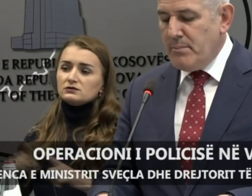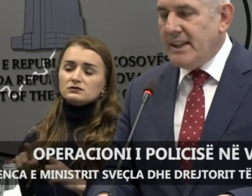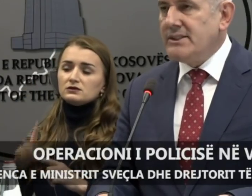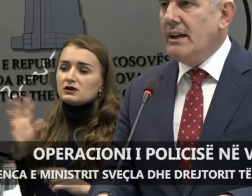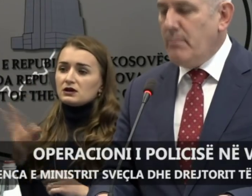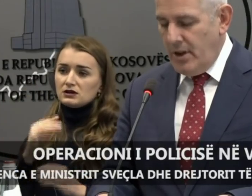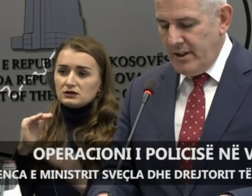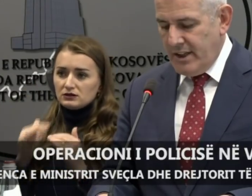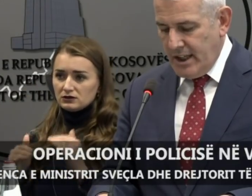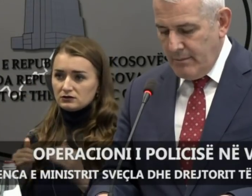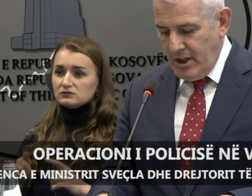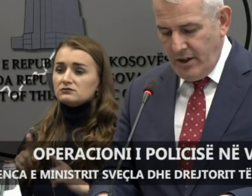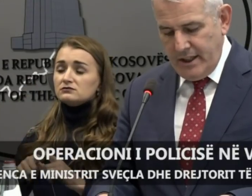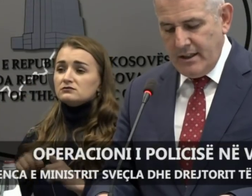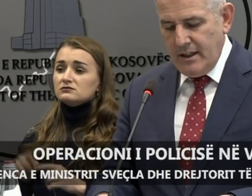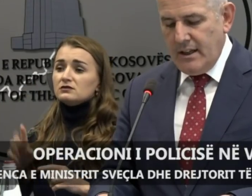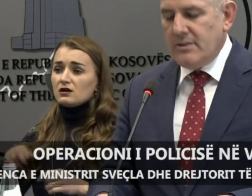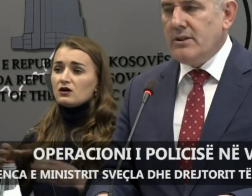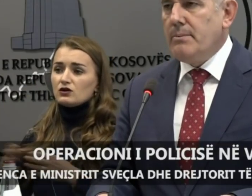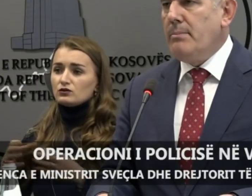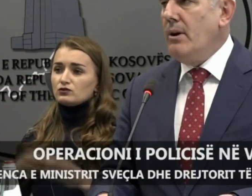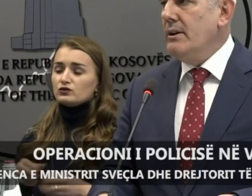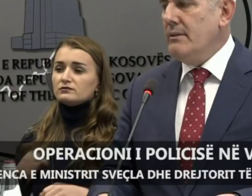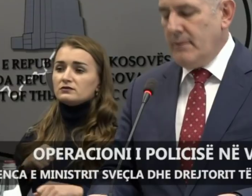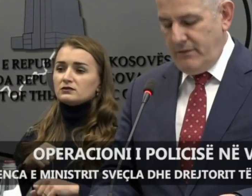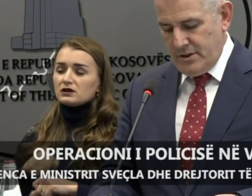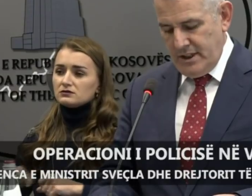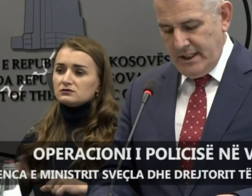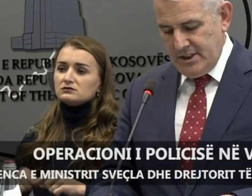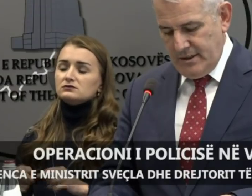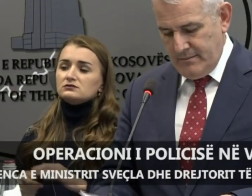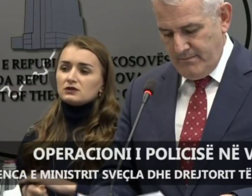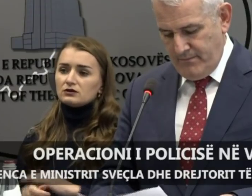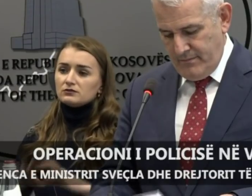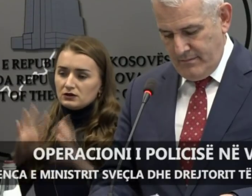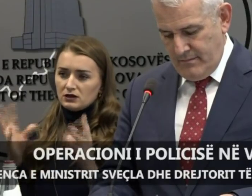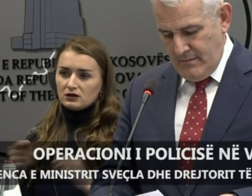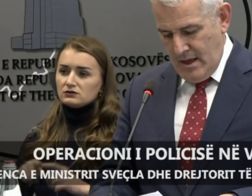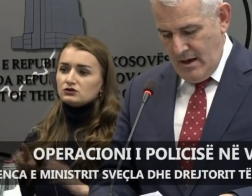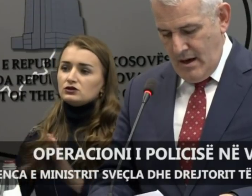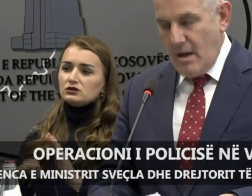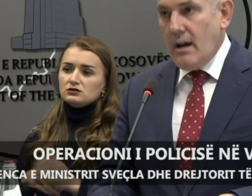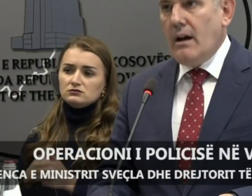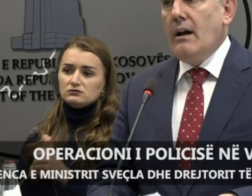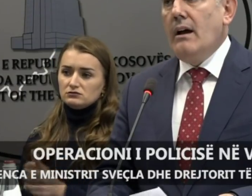e të cilat janë pjesë e bandave kriminale, do të përpallen me forcën e ligjit.